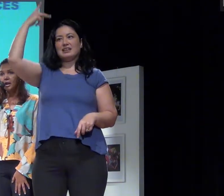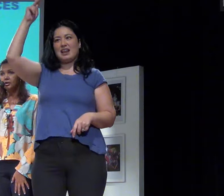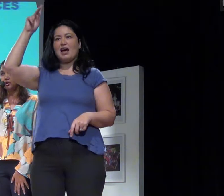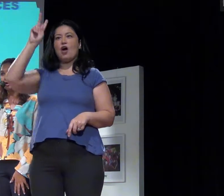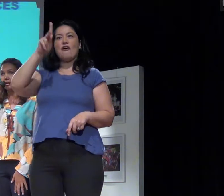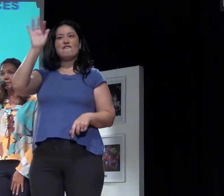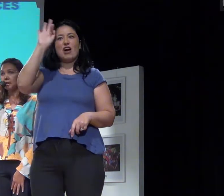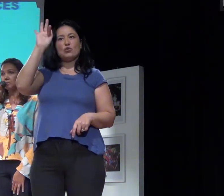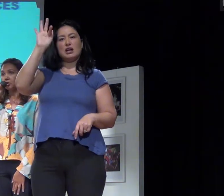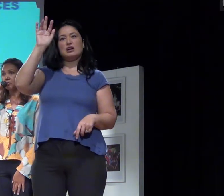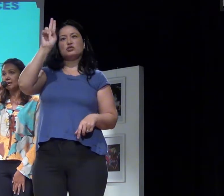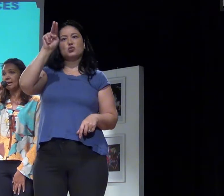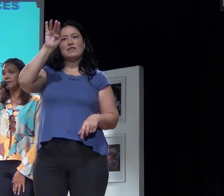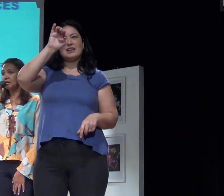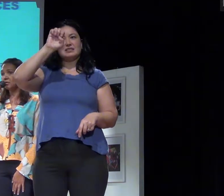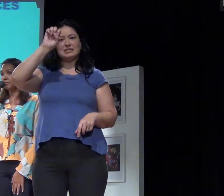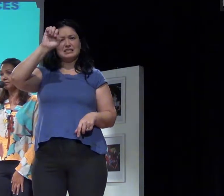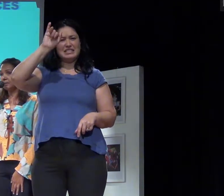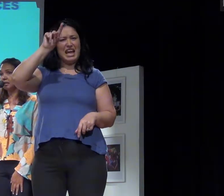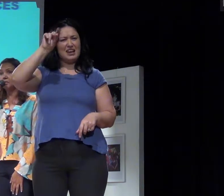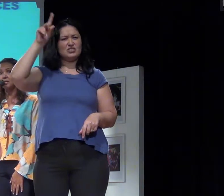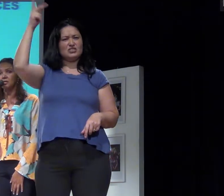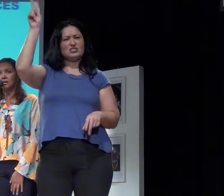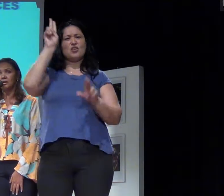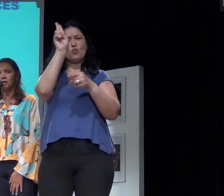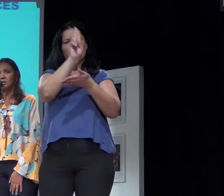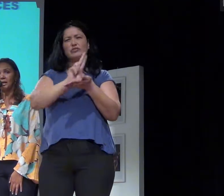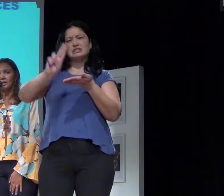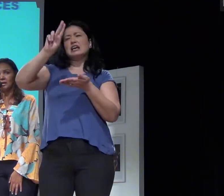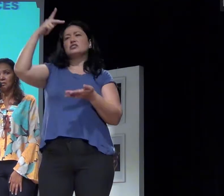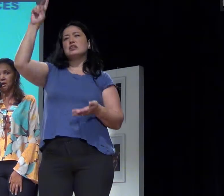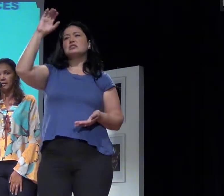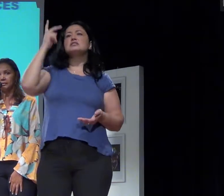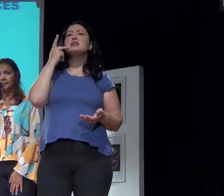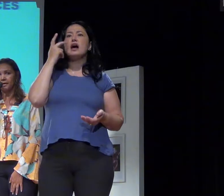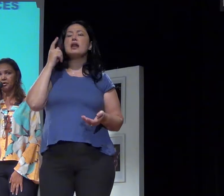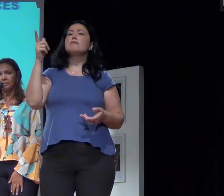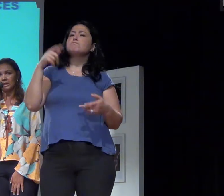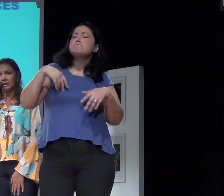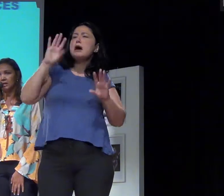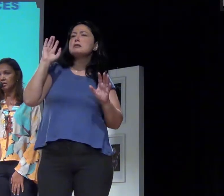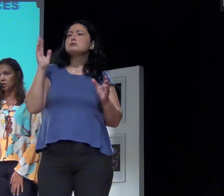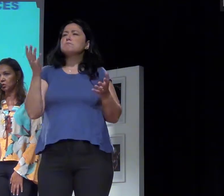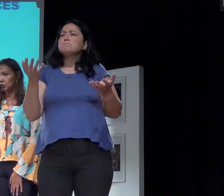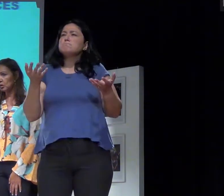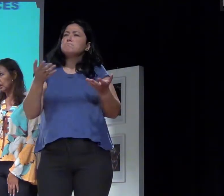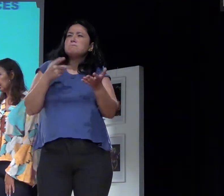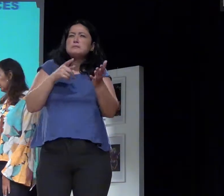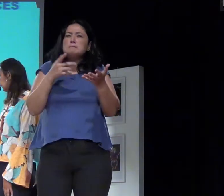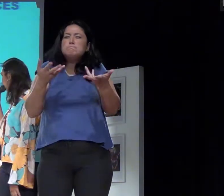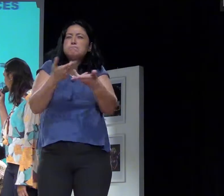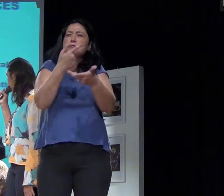Ceará, nós já temos realmente começado a desenvolver um trabalho mais consciente, mais adequado, né, a partir de pesquisas, de